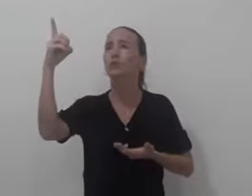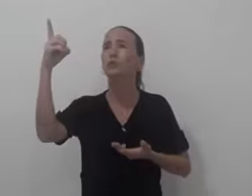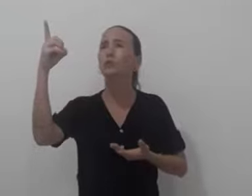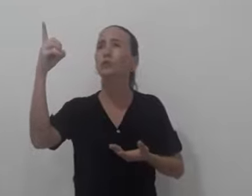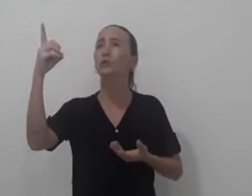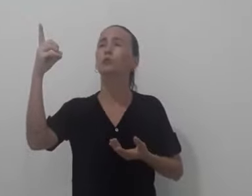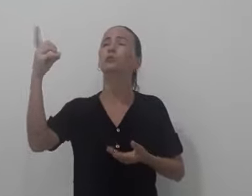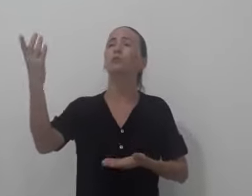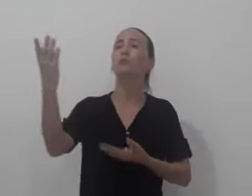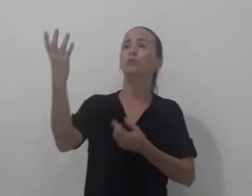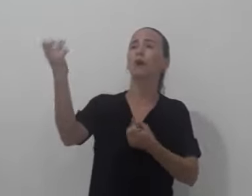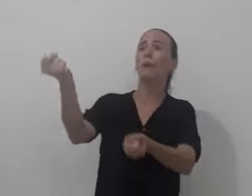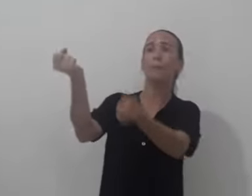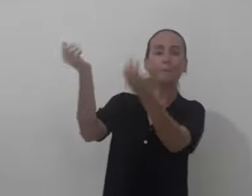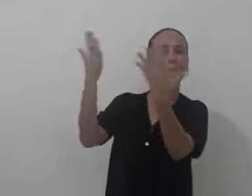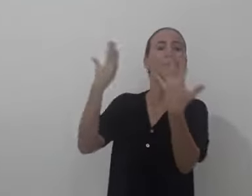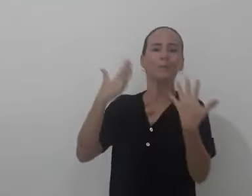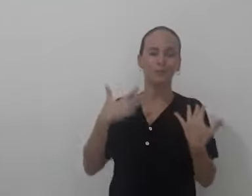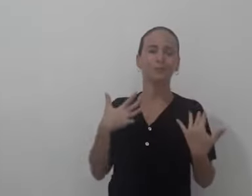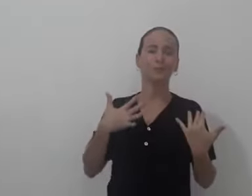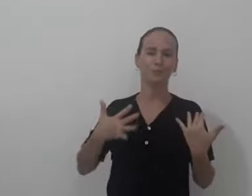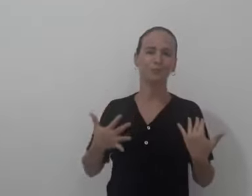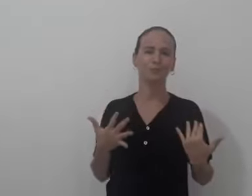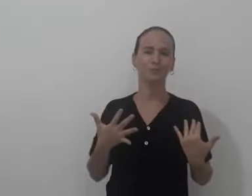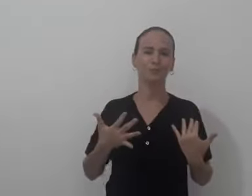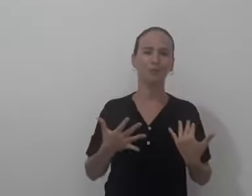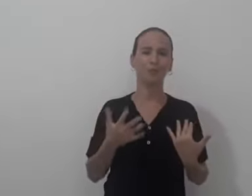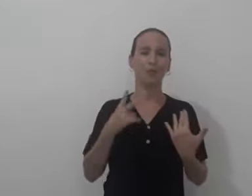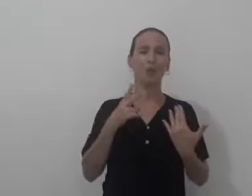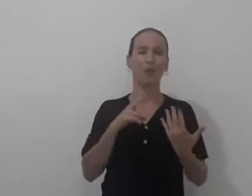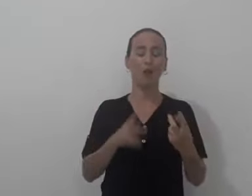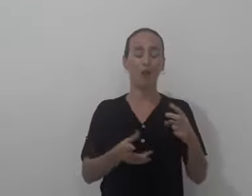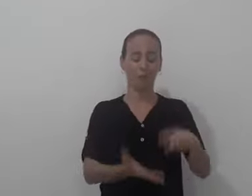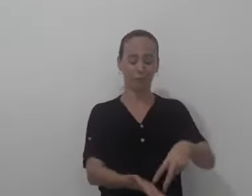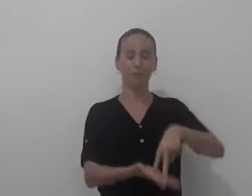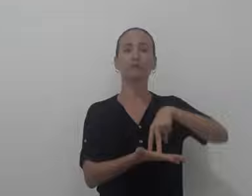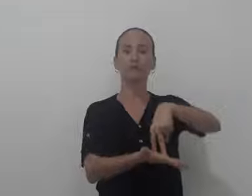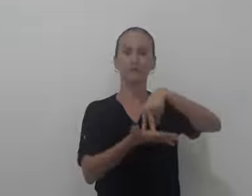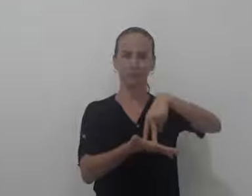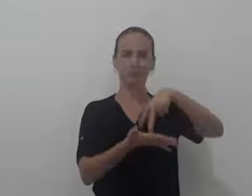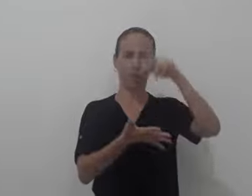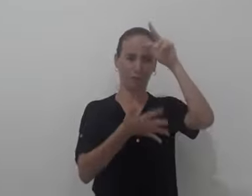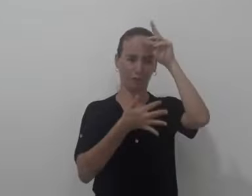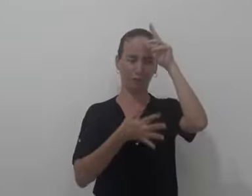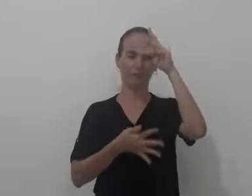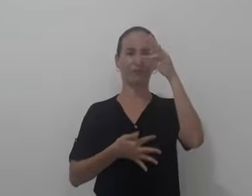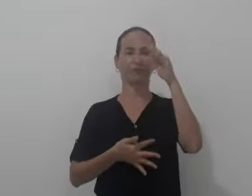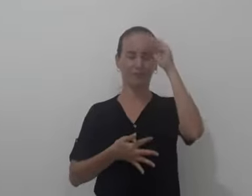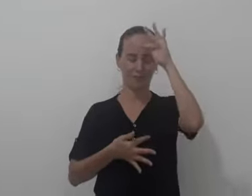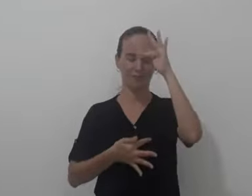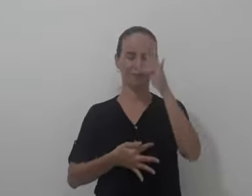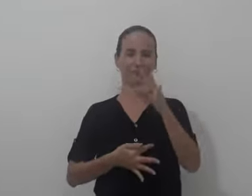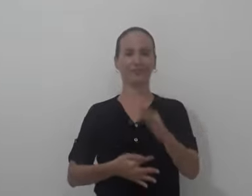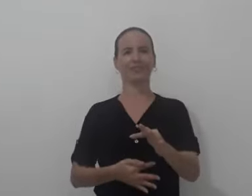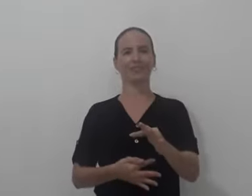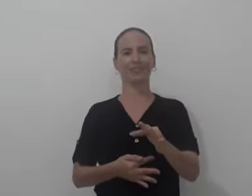isso fortificou a sua fé. Vamos analisar um pouquinho esse Salmo. Os primeiros versos, os 3 primeiros versos, Davi diz assim: